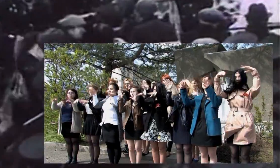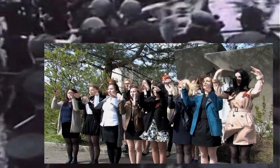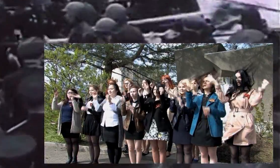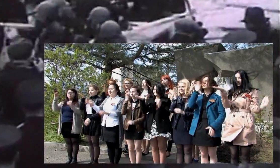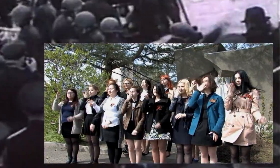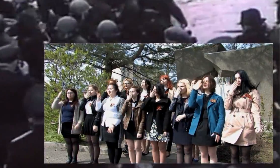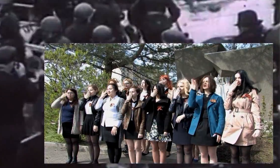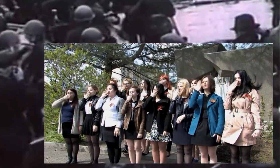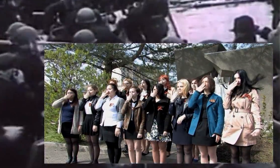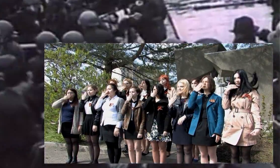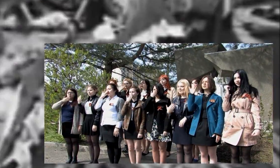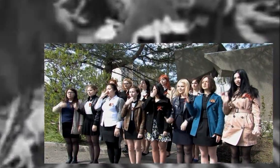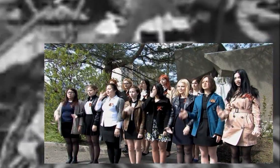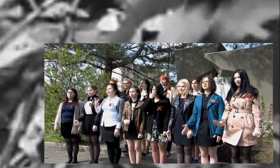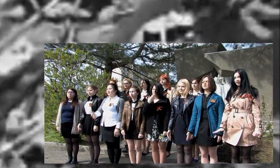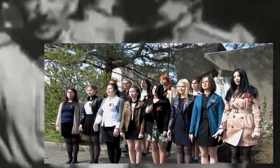порохом